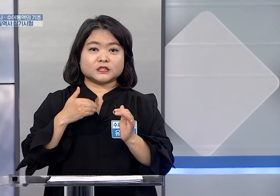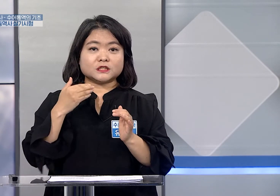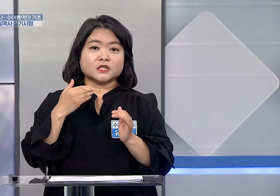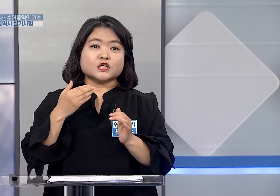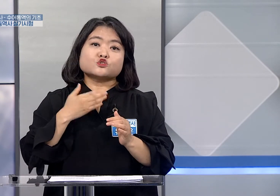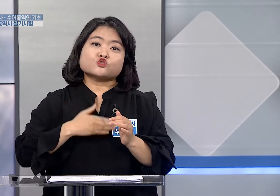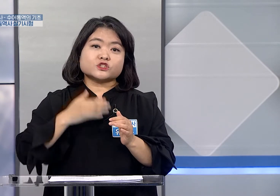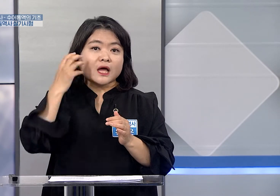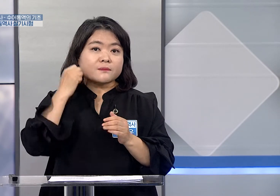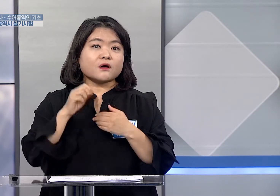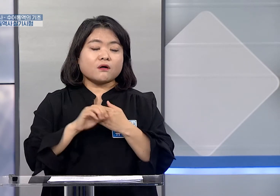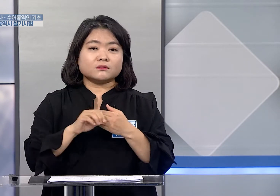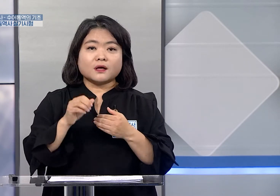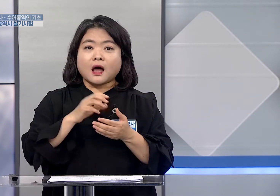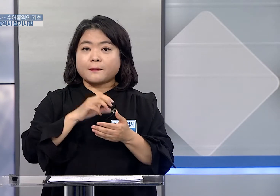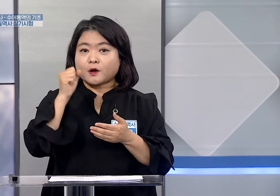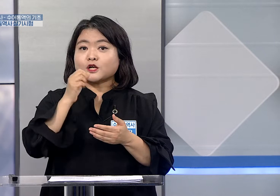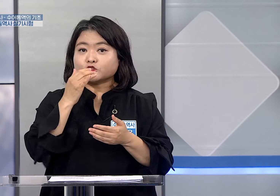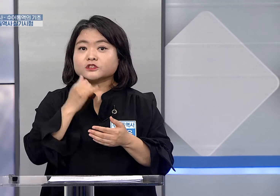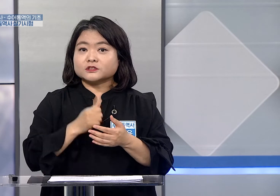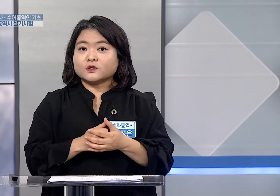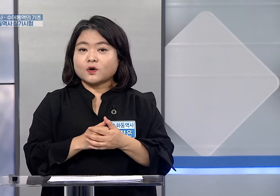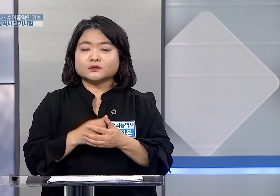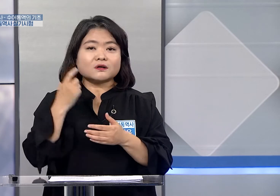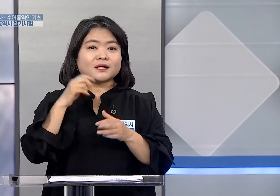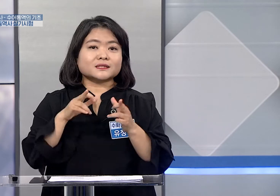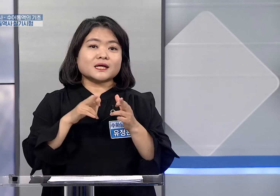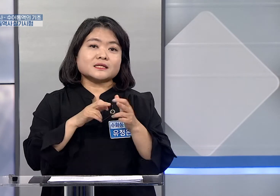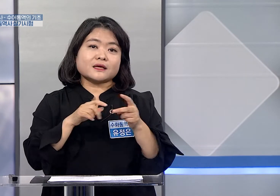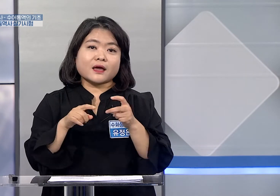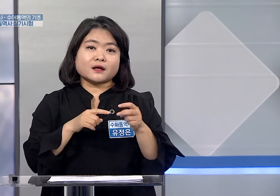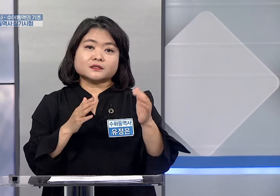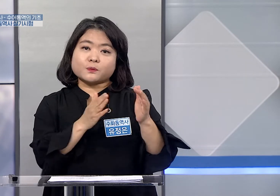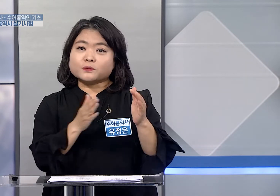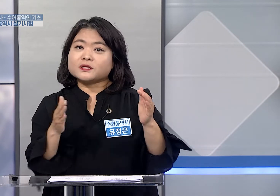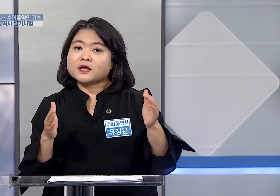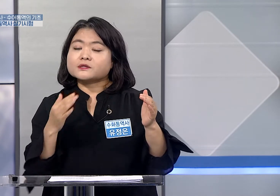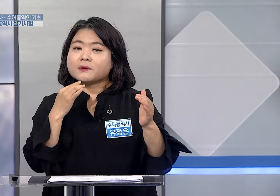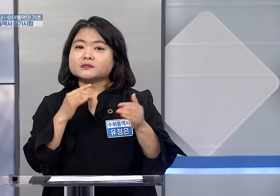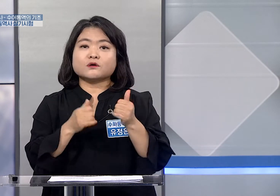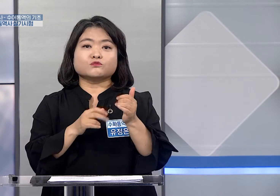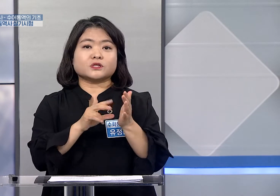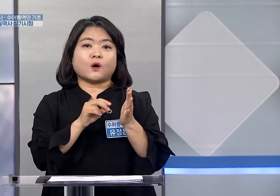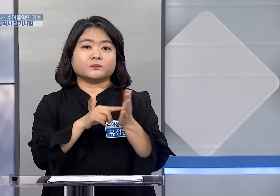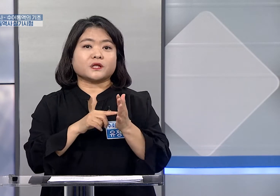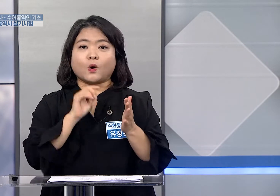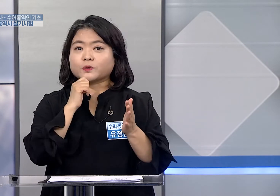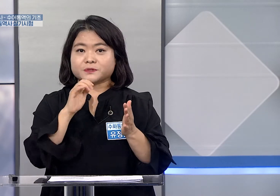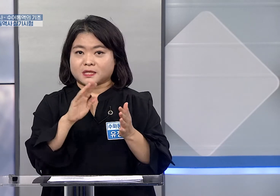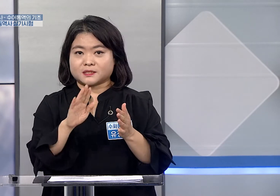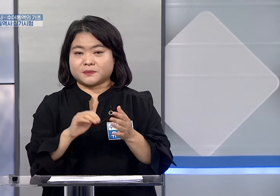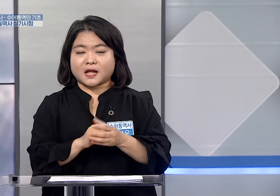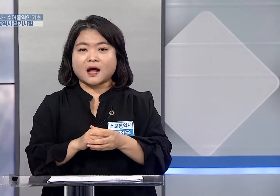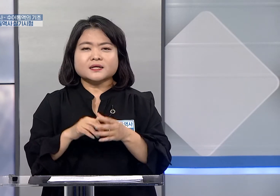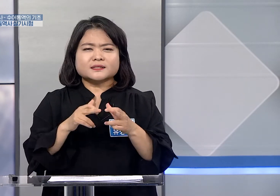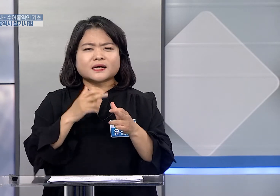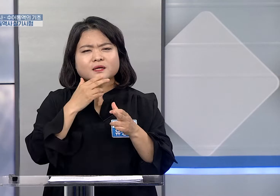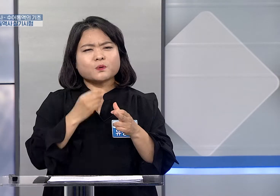충분히 숙지하면 합격할 수 있거든요. 청각장애 이해 그 범위 내에서만 시험 문제 나옵니다. 어렵지 않습니다. 장애인 복지가